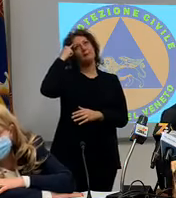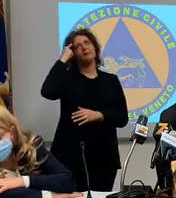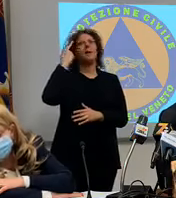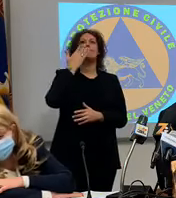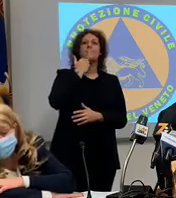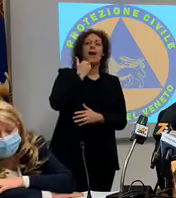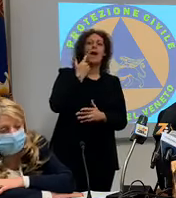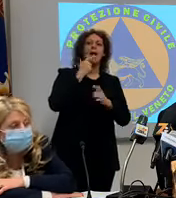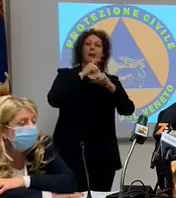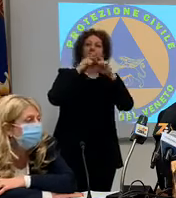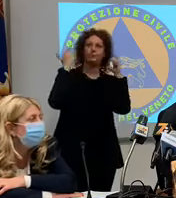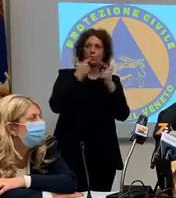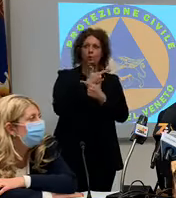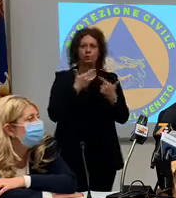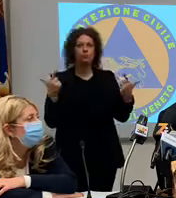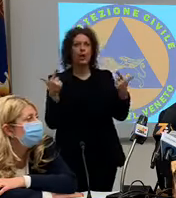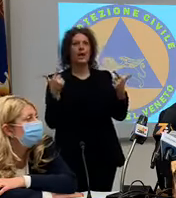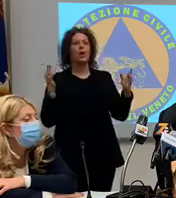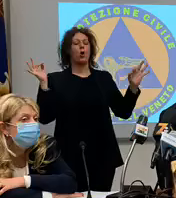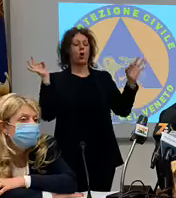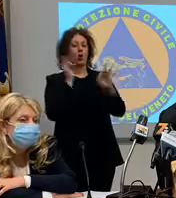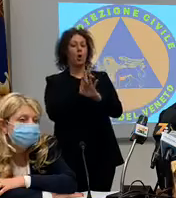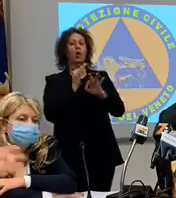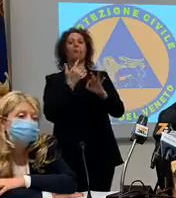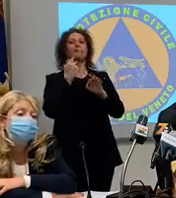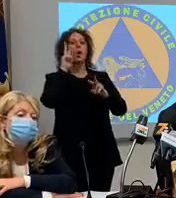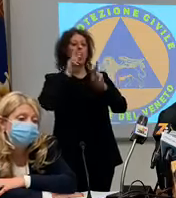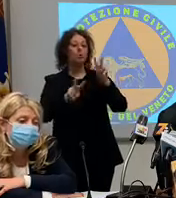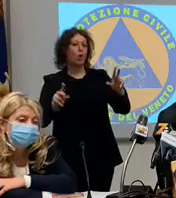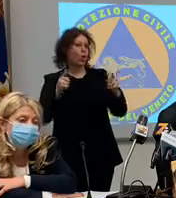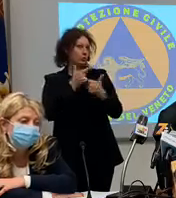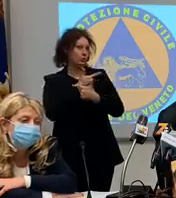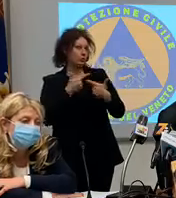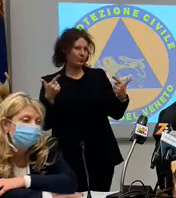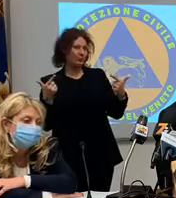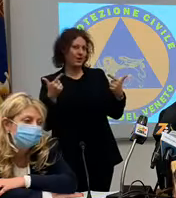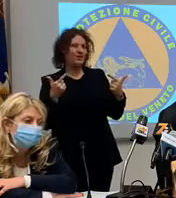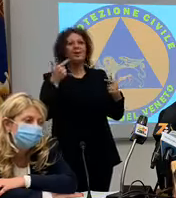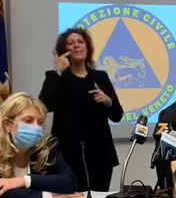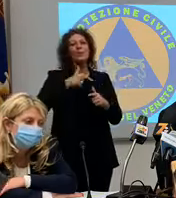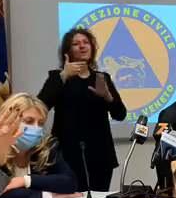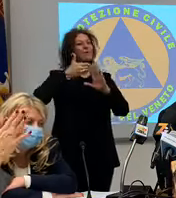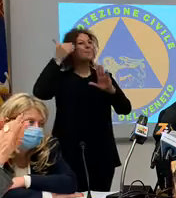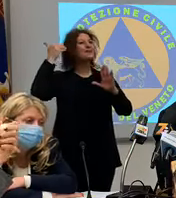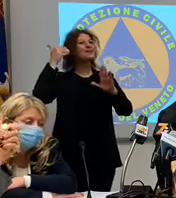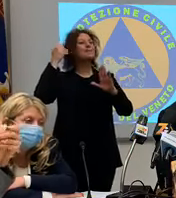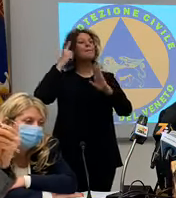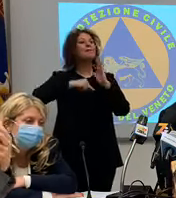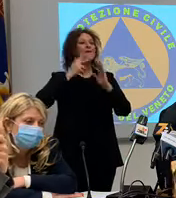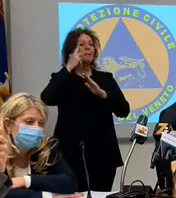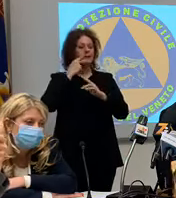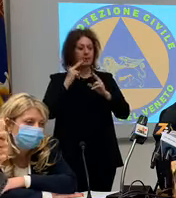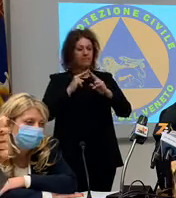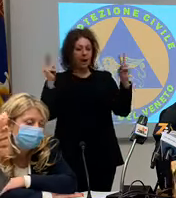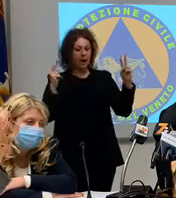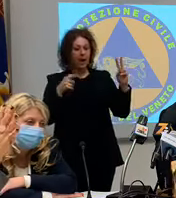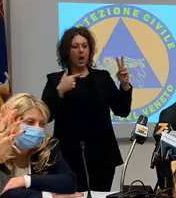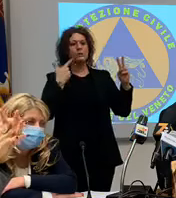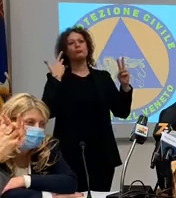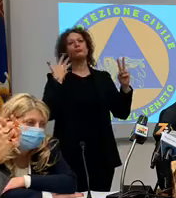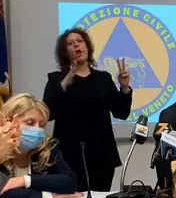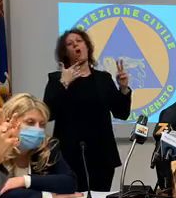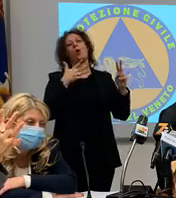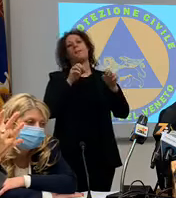c'erano non c'era una campagna aggressiva di testing Perché quando noi ci siamo accorti le case di riposo Già ne avevano peraltro avevamo case di